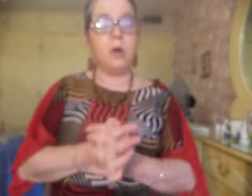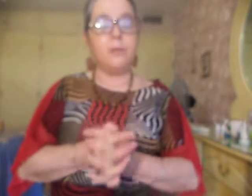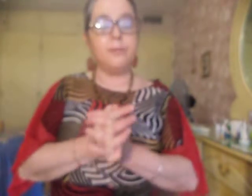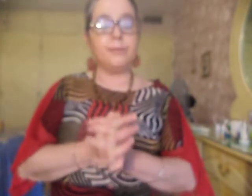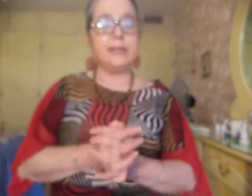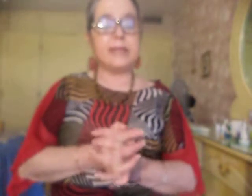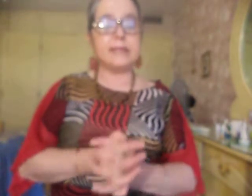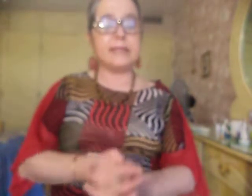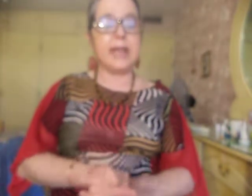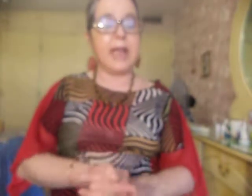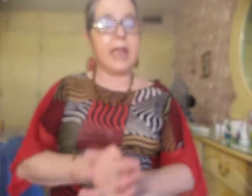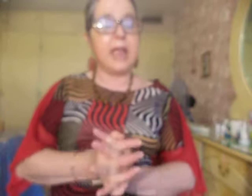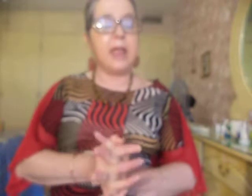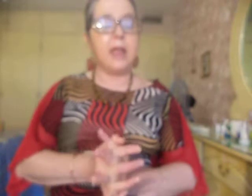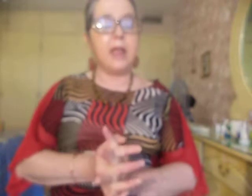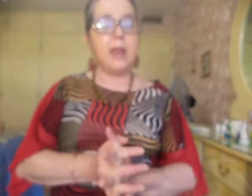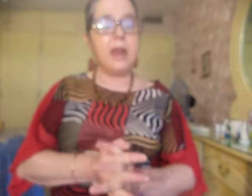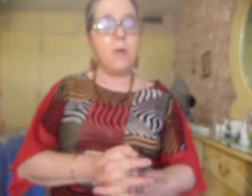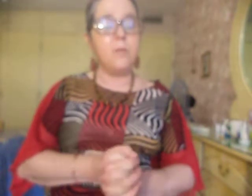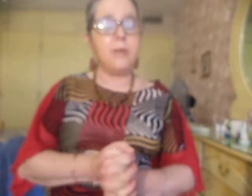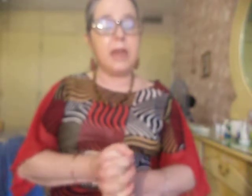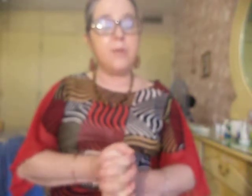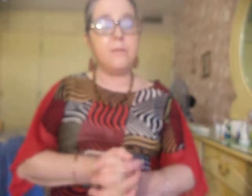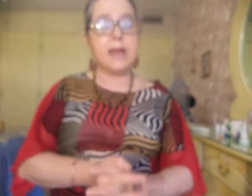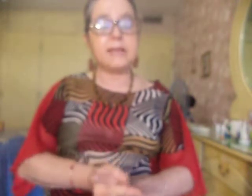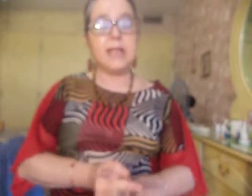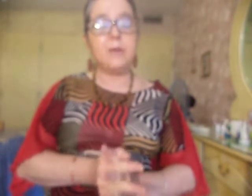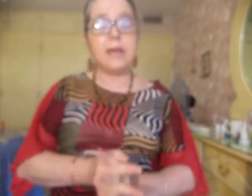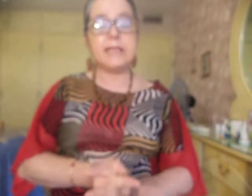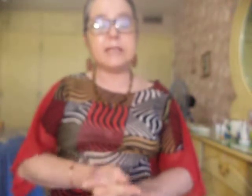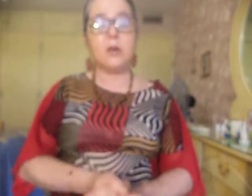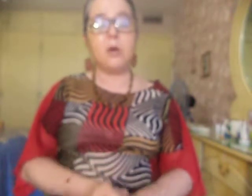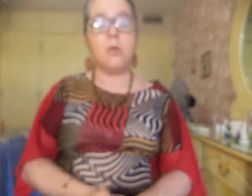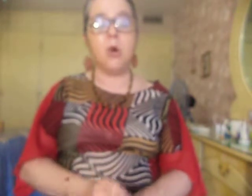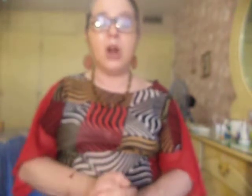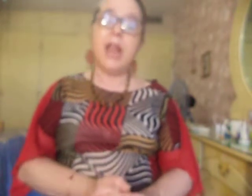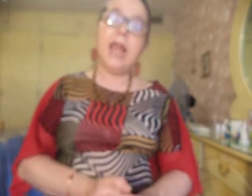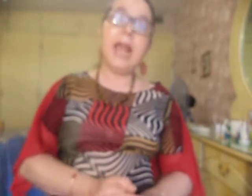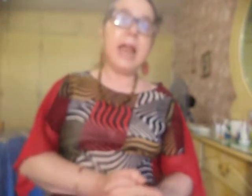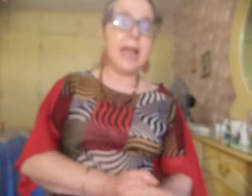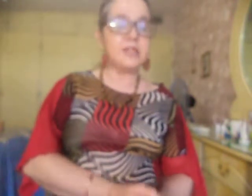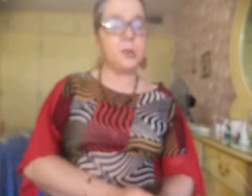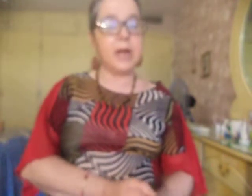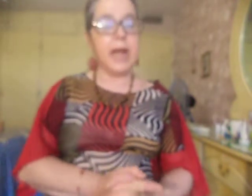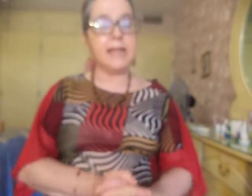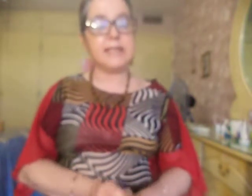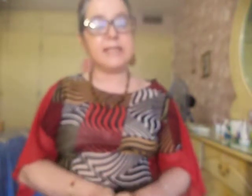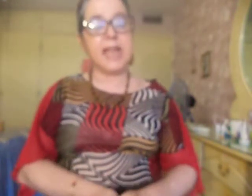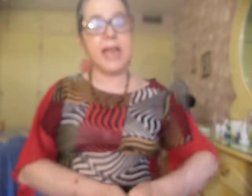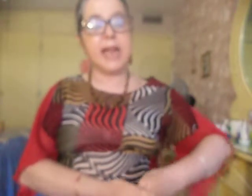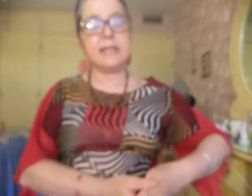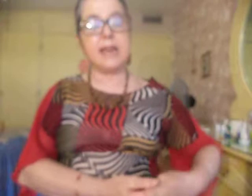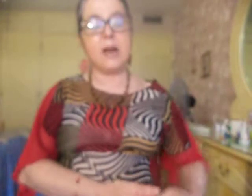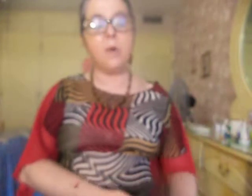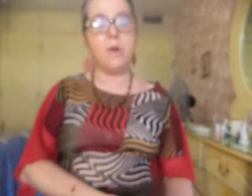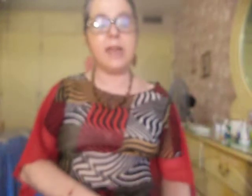como y legumbres y nueces como la lechuga, las acelgas,